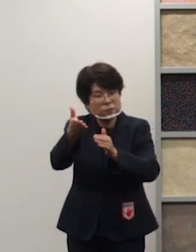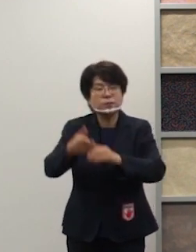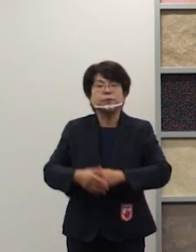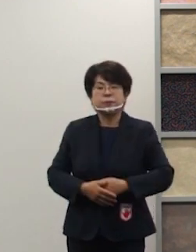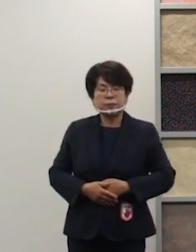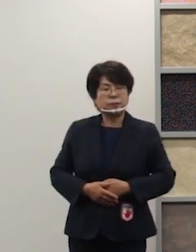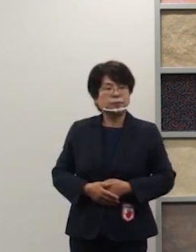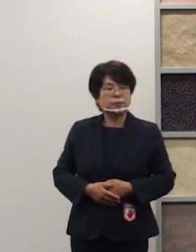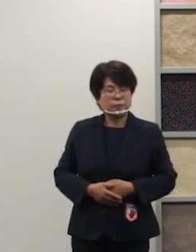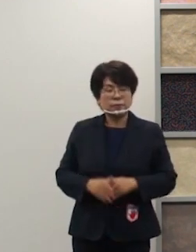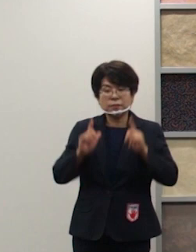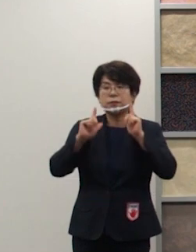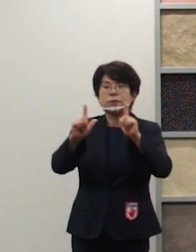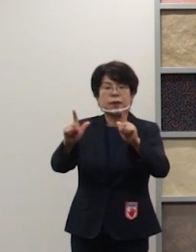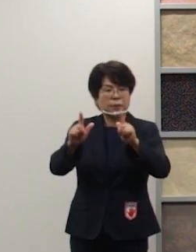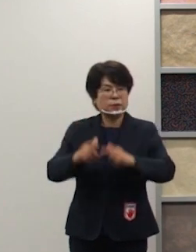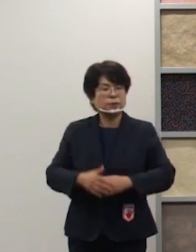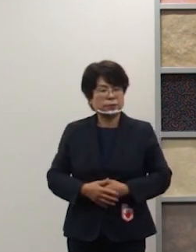合わせてですね、その